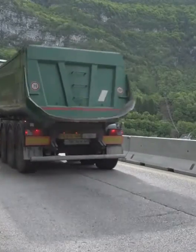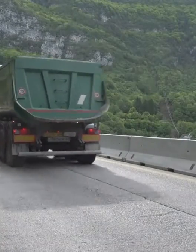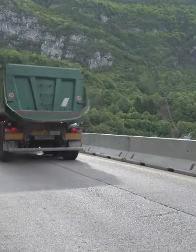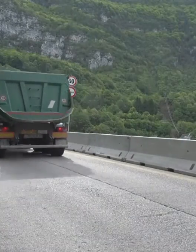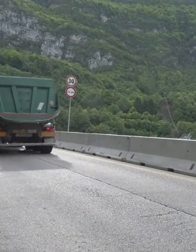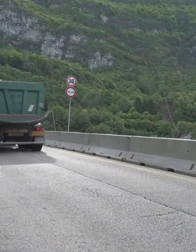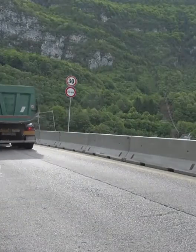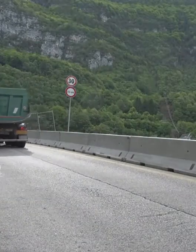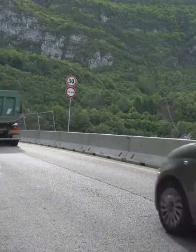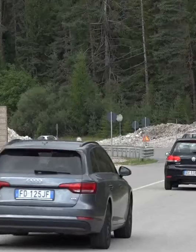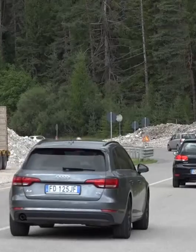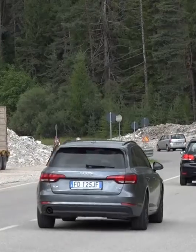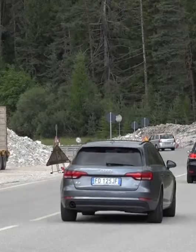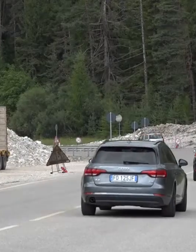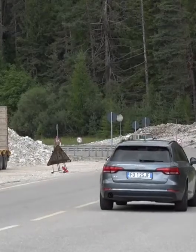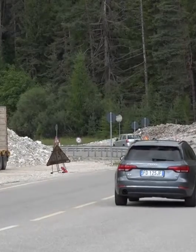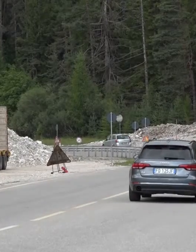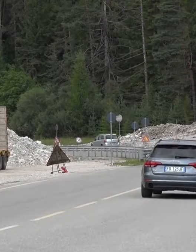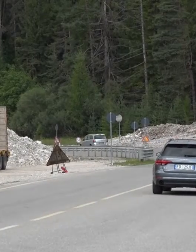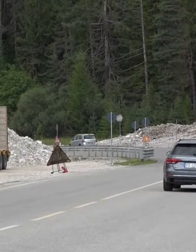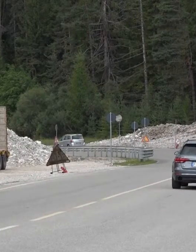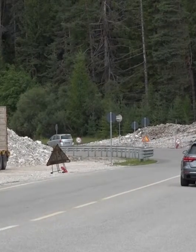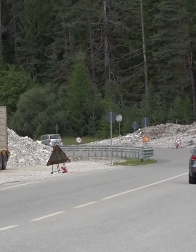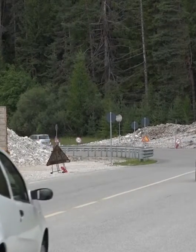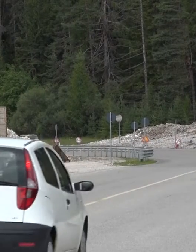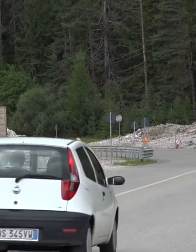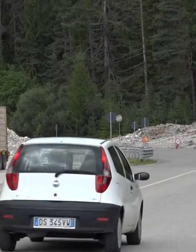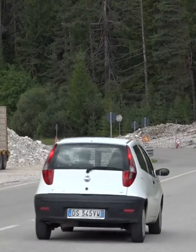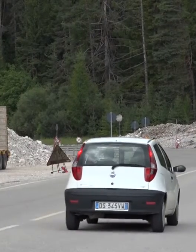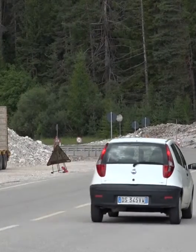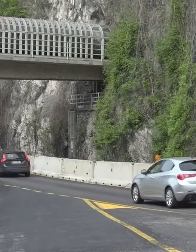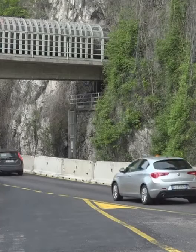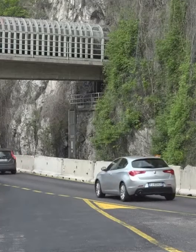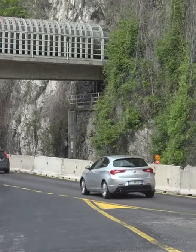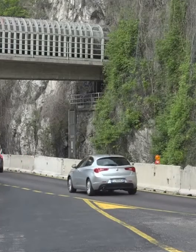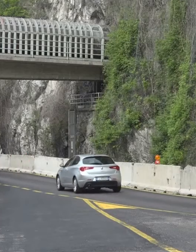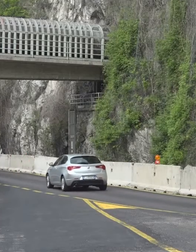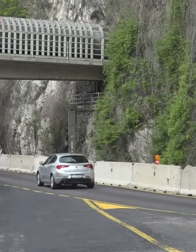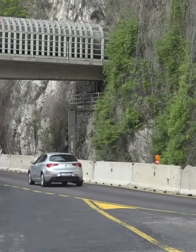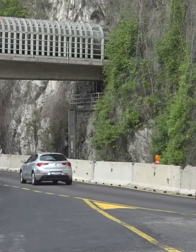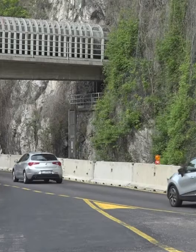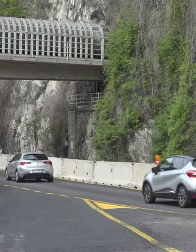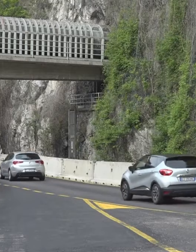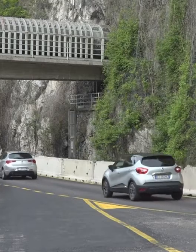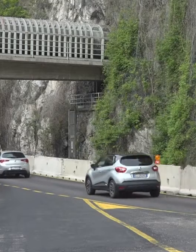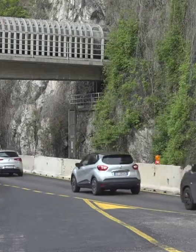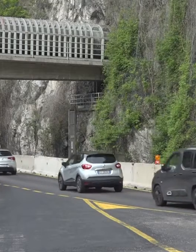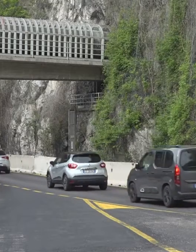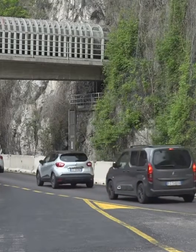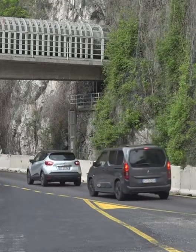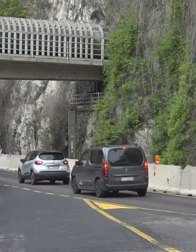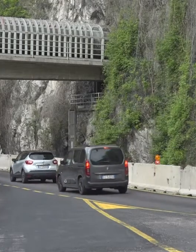certo abbiamo la variante di cortina la variante in un vero ne stiamo parlando di un villaggio olimpico importante su cortina